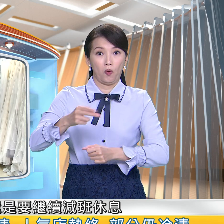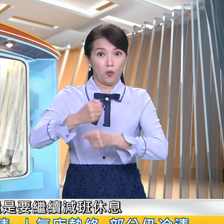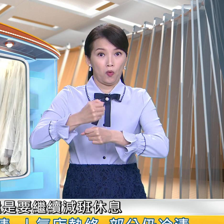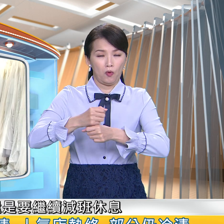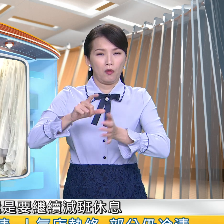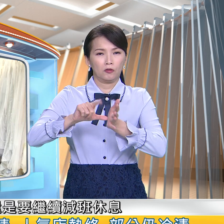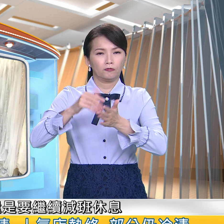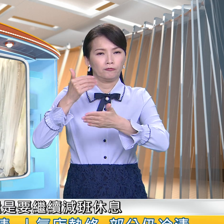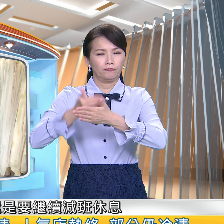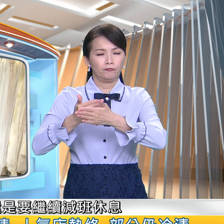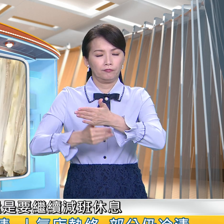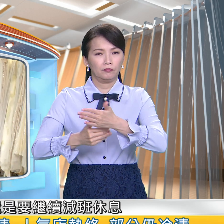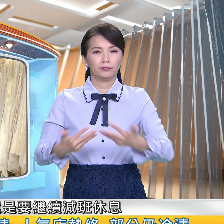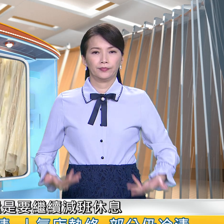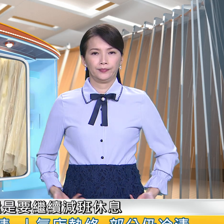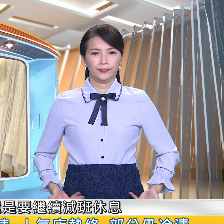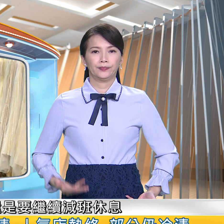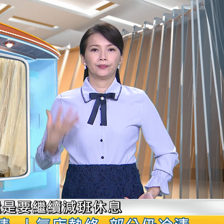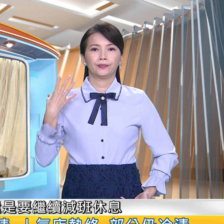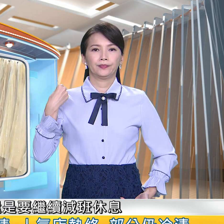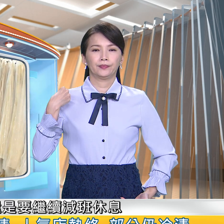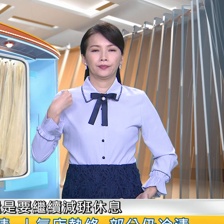续减班休息。